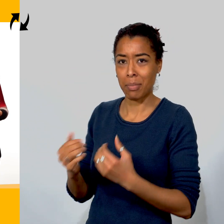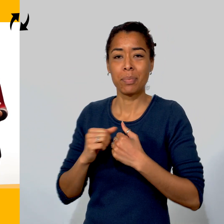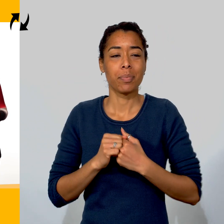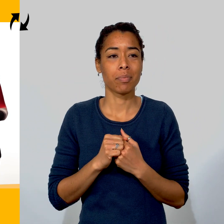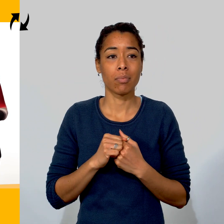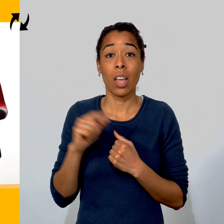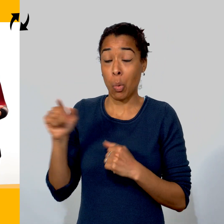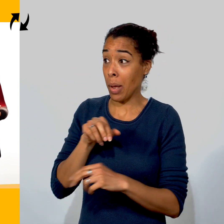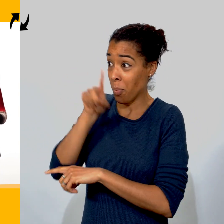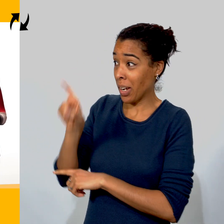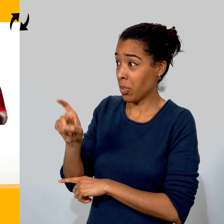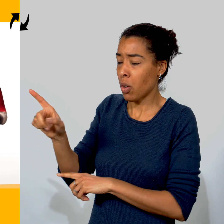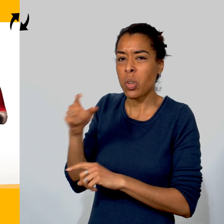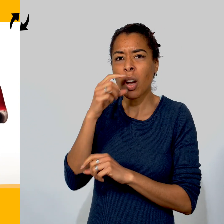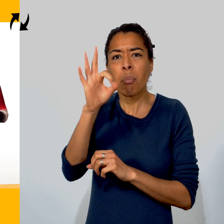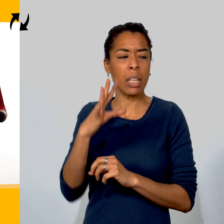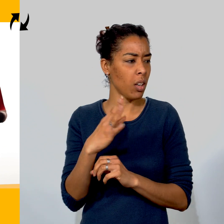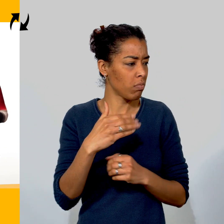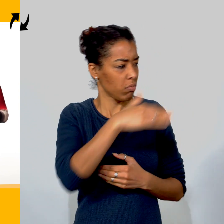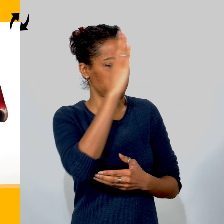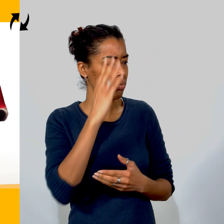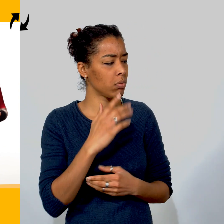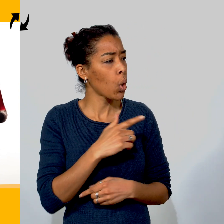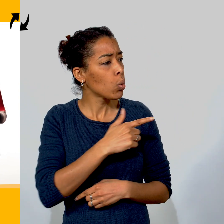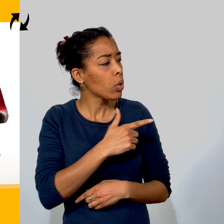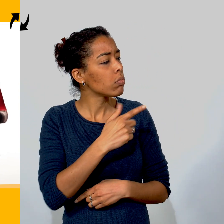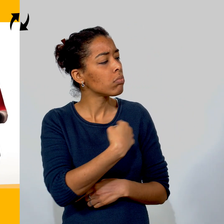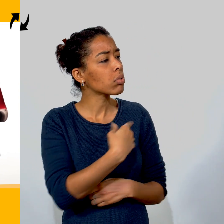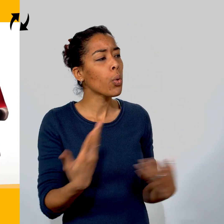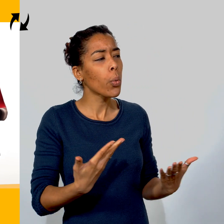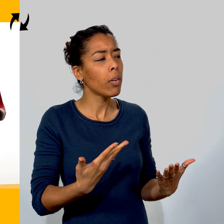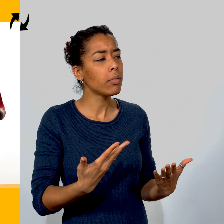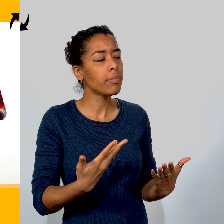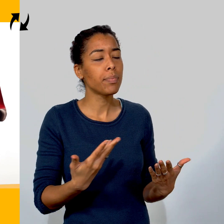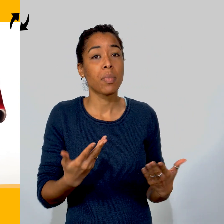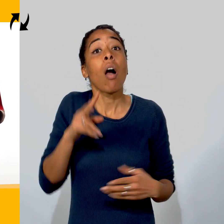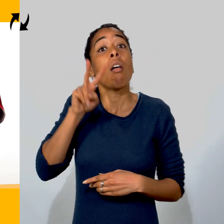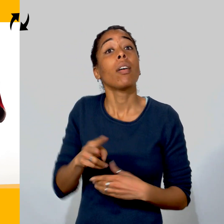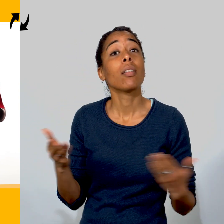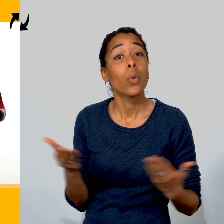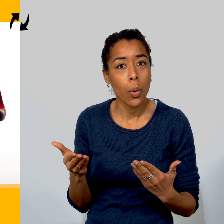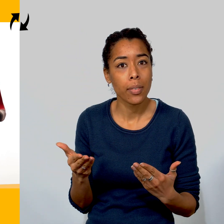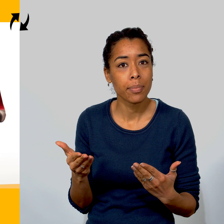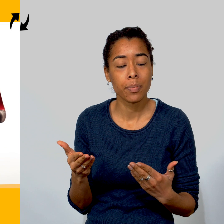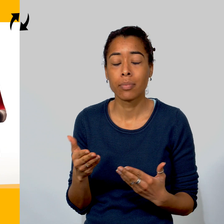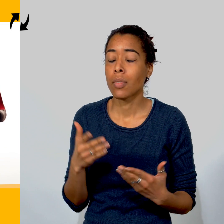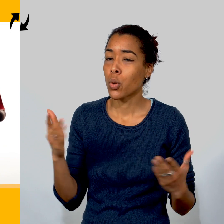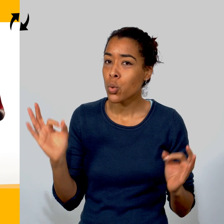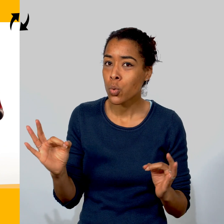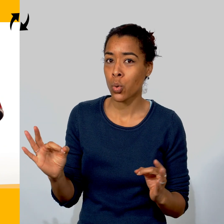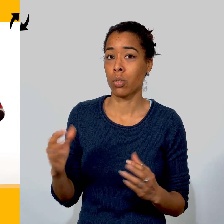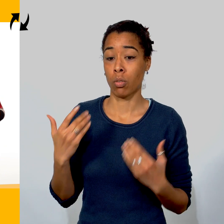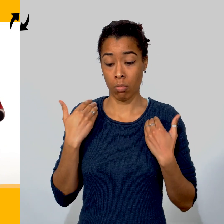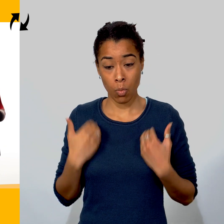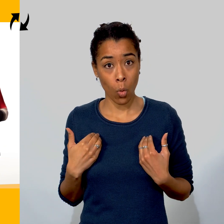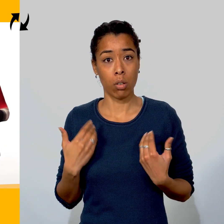Or, celui-ci l'envoie pratiquement promener. « Qu'y a-t-il, femme, entre toi et moi ?» En réalité, Jésus voulait signifier à sa mère qu'il n'agissait